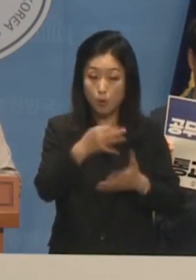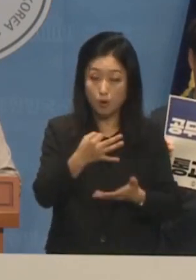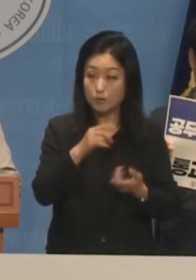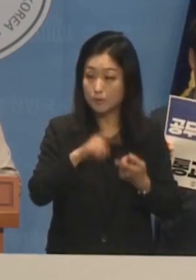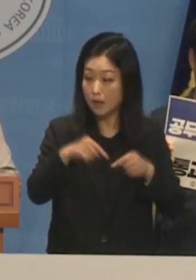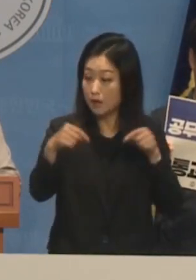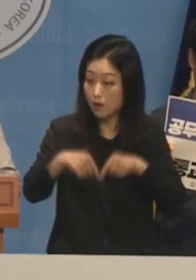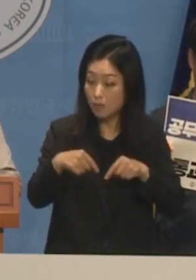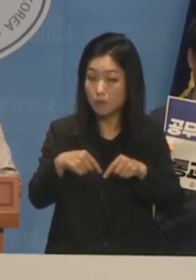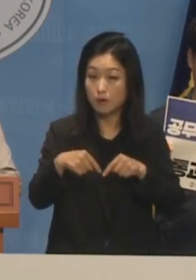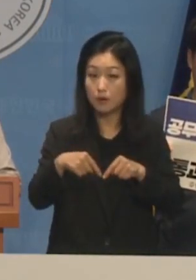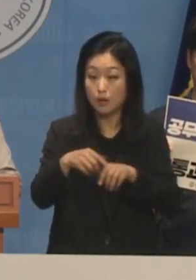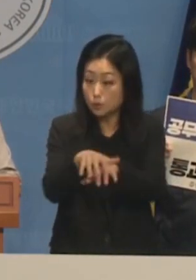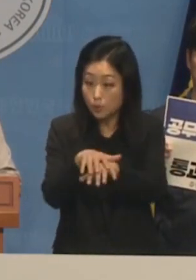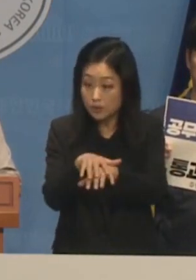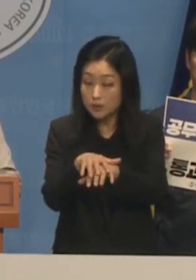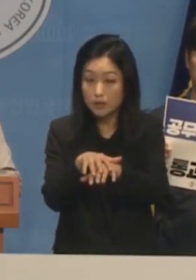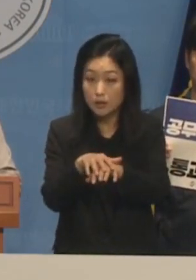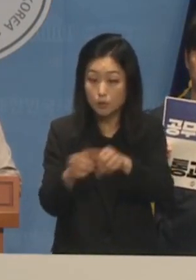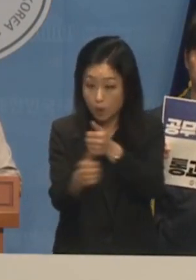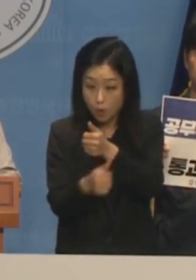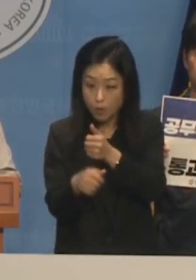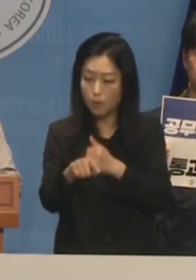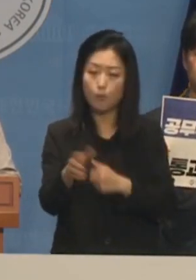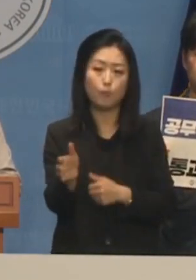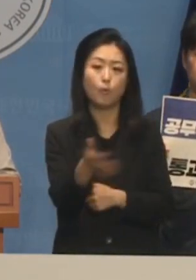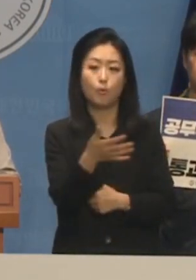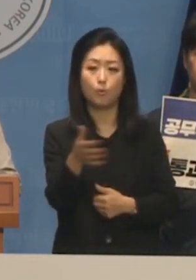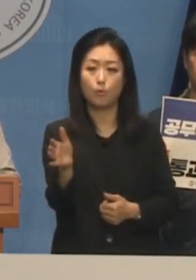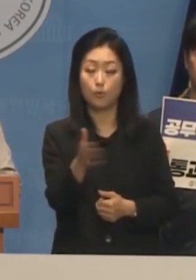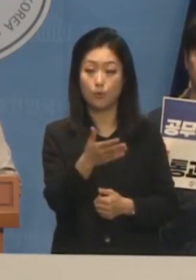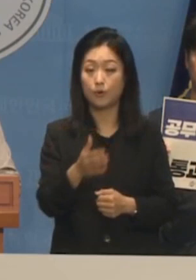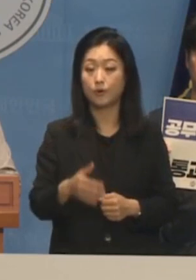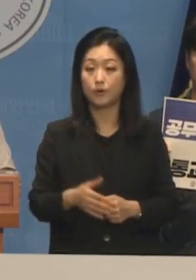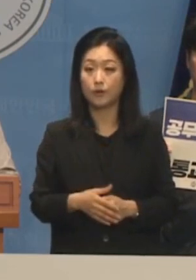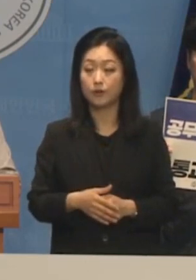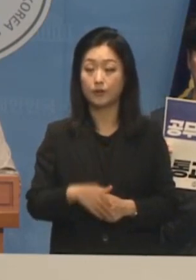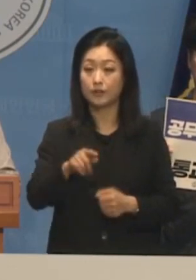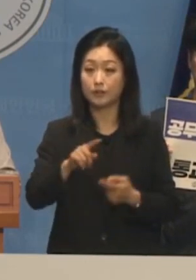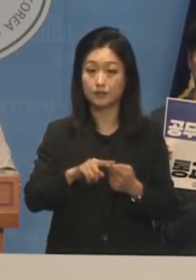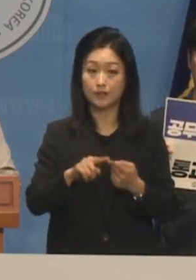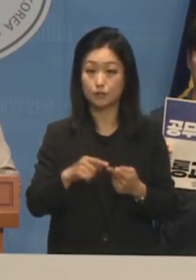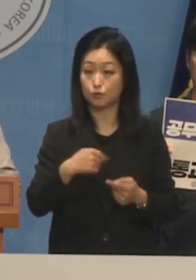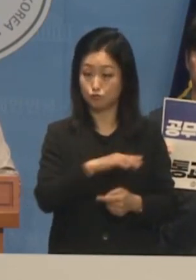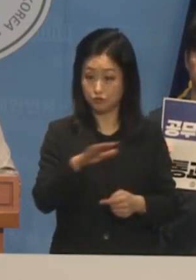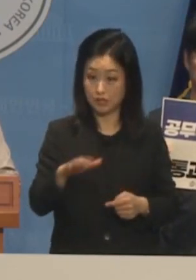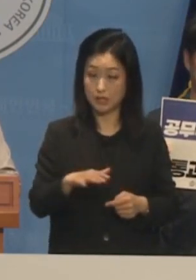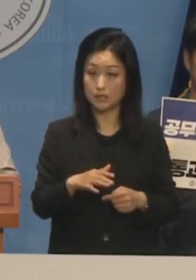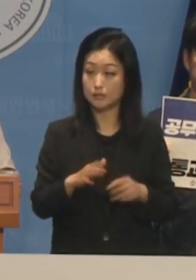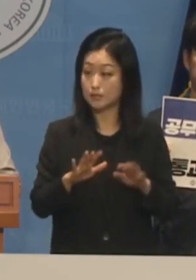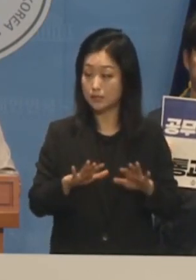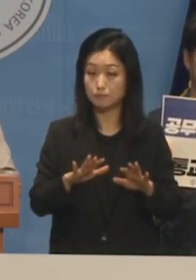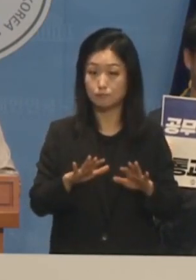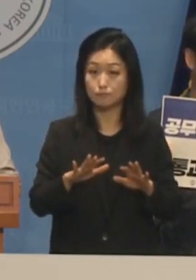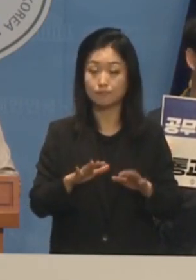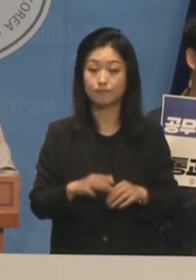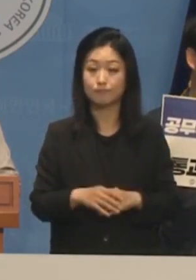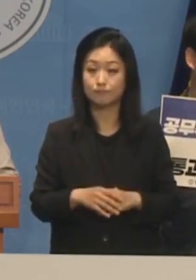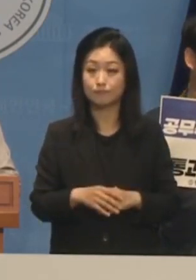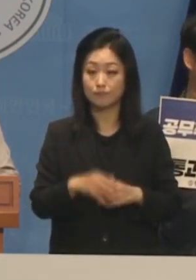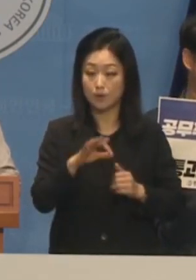사회적 대화체는 그 어디에도 없습니다. 공공부문 비정규직의 실질적